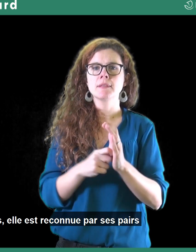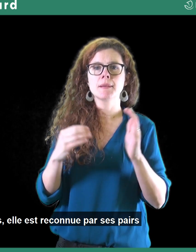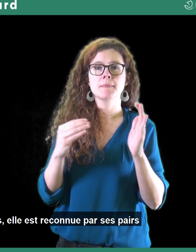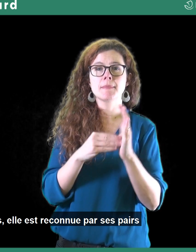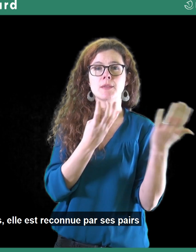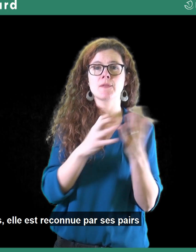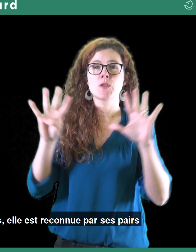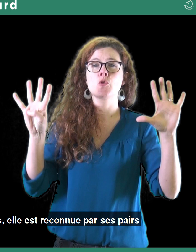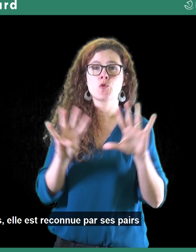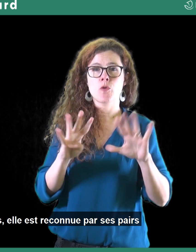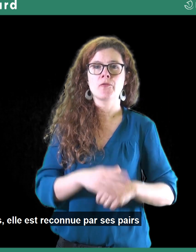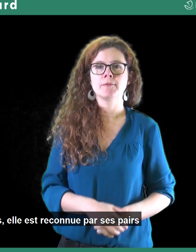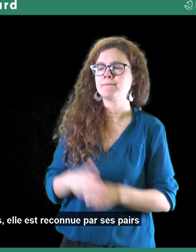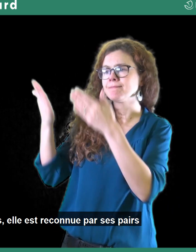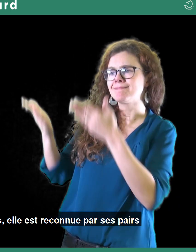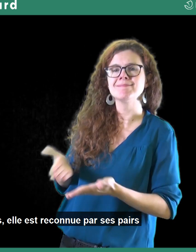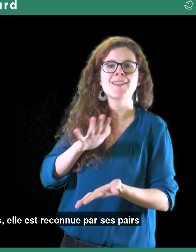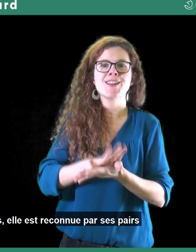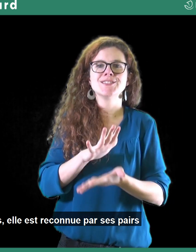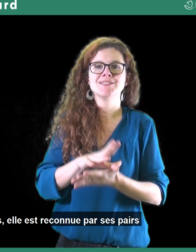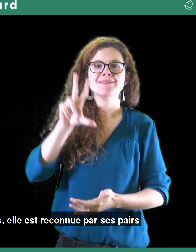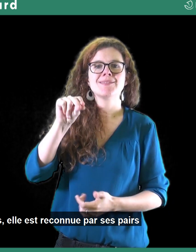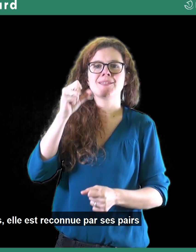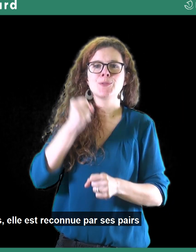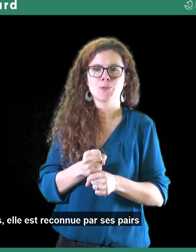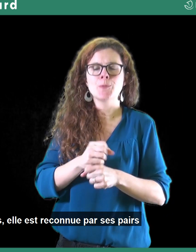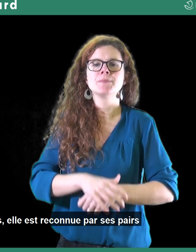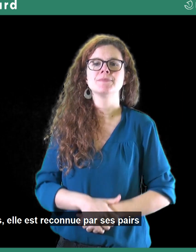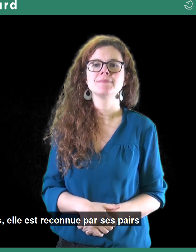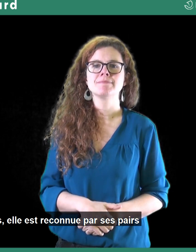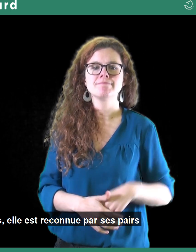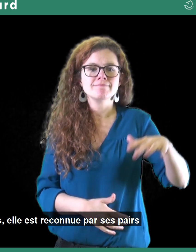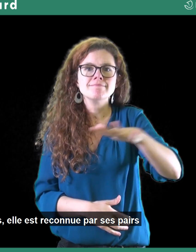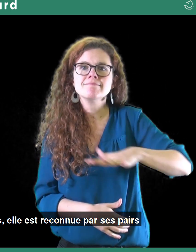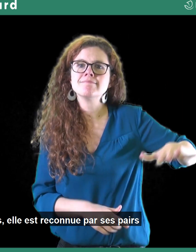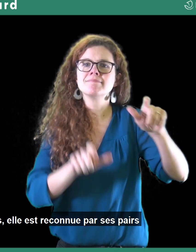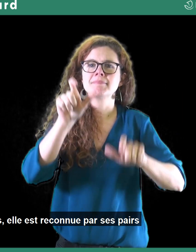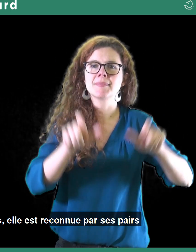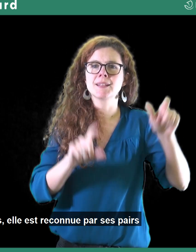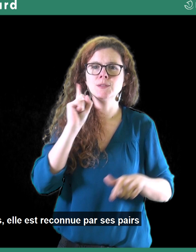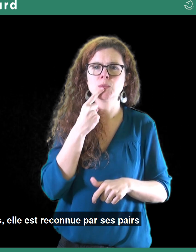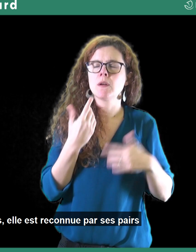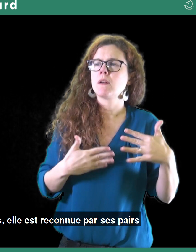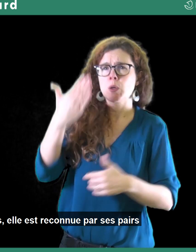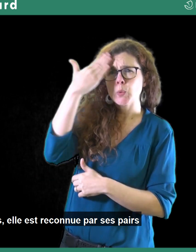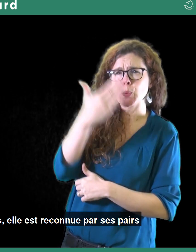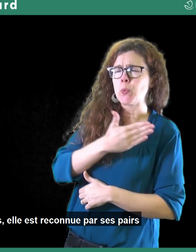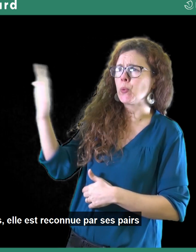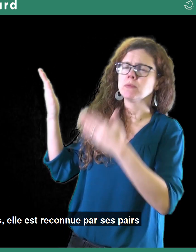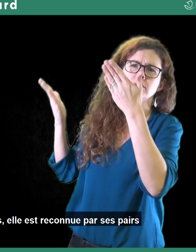En 1909, à 30 ans, elle est reconnue par ses pairs pour ses œuvres de poésie qu'elle fait connaître au